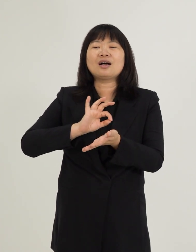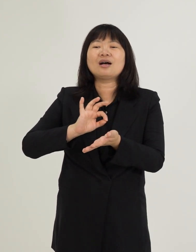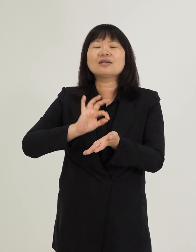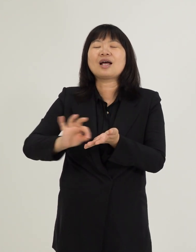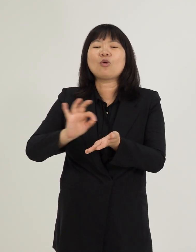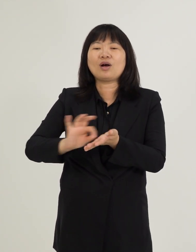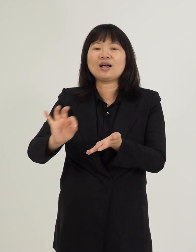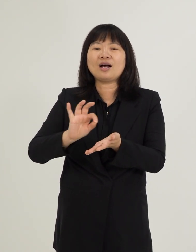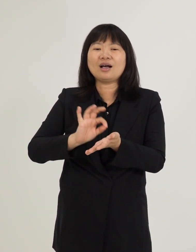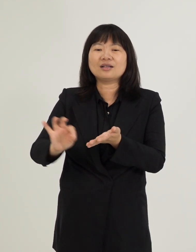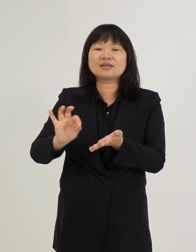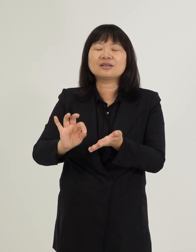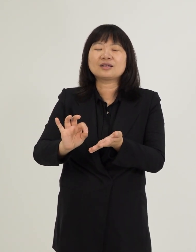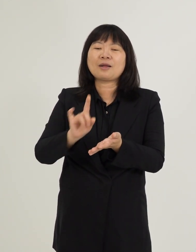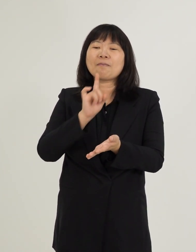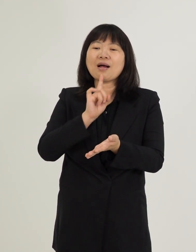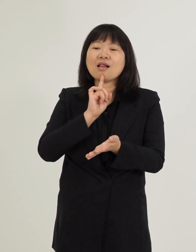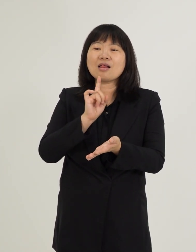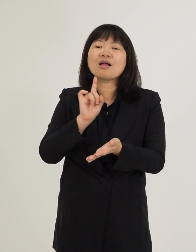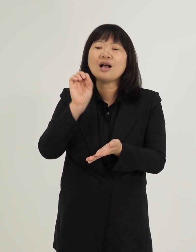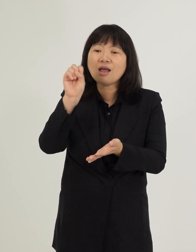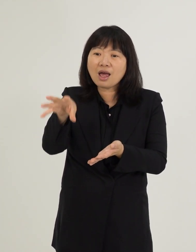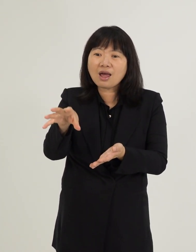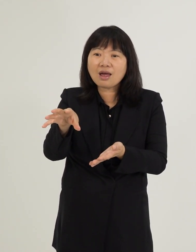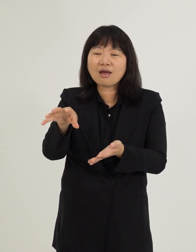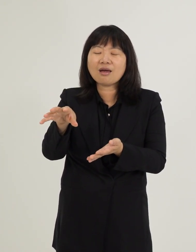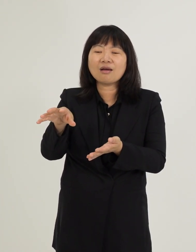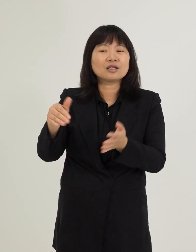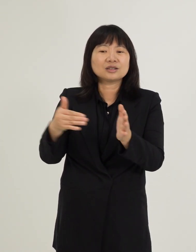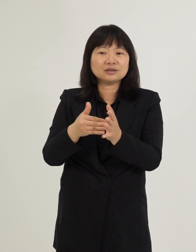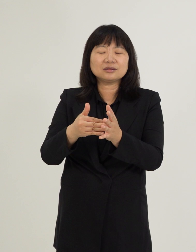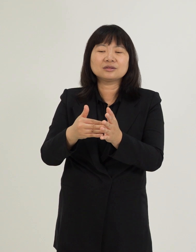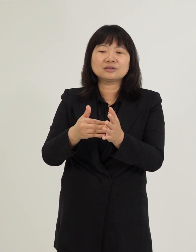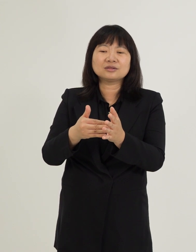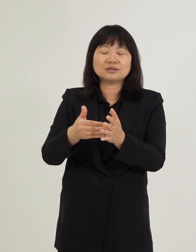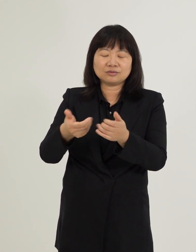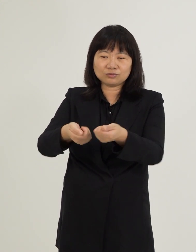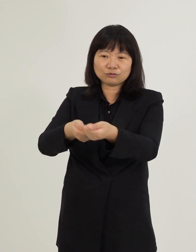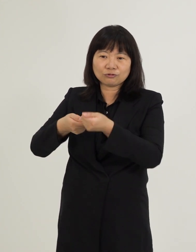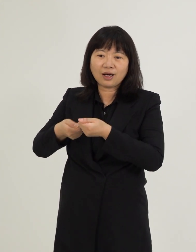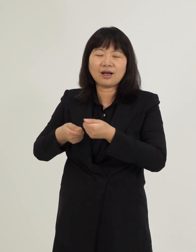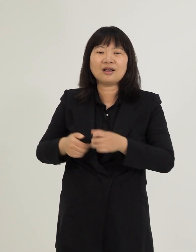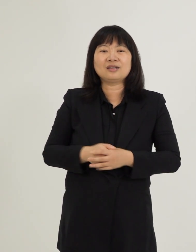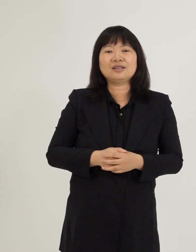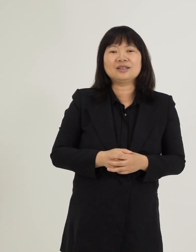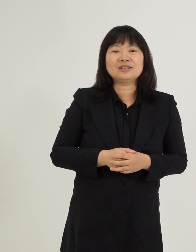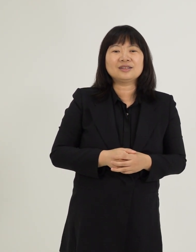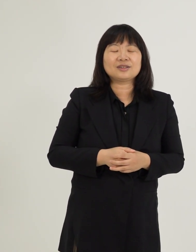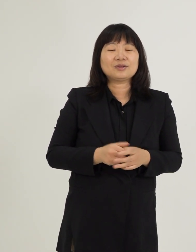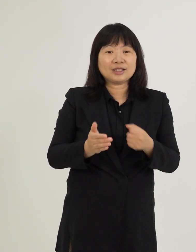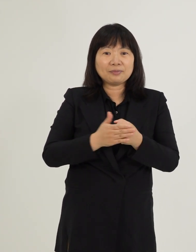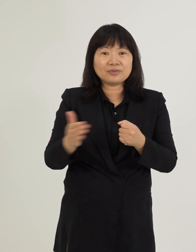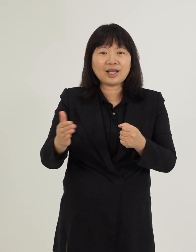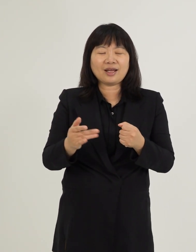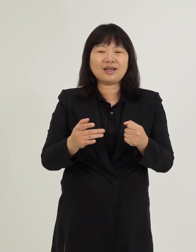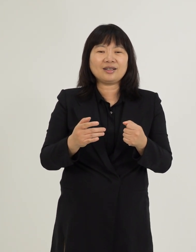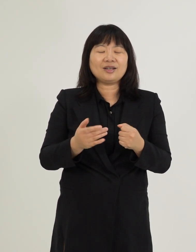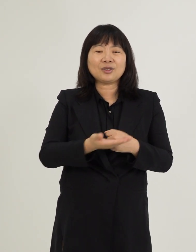하라. 첫째는 이 만물의 로드십,